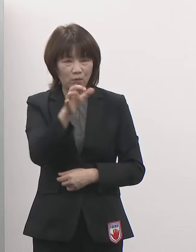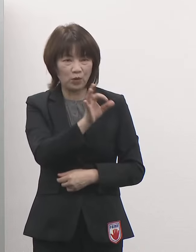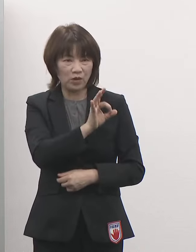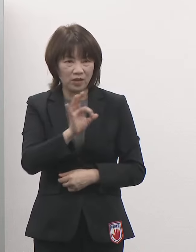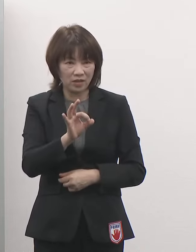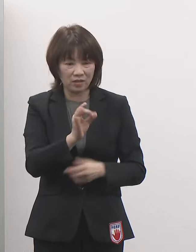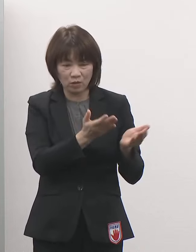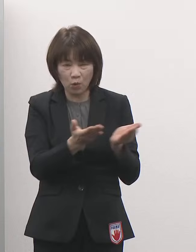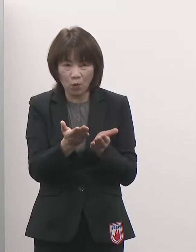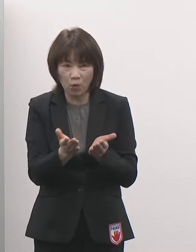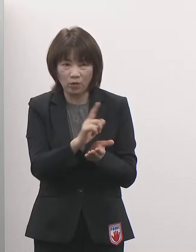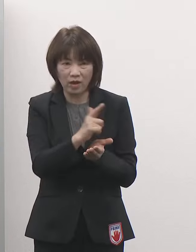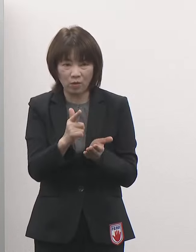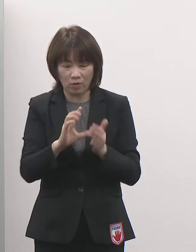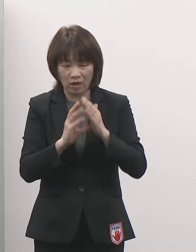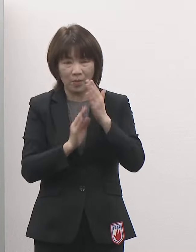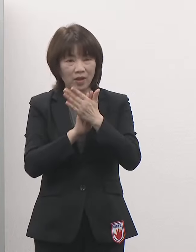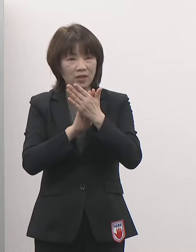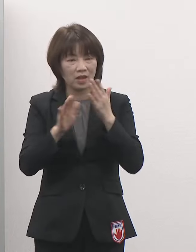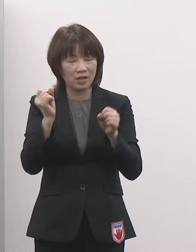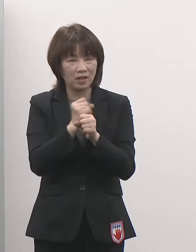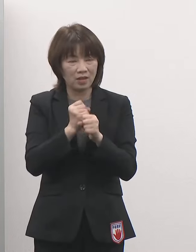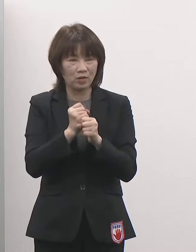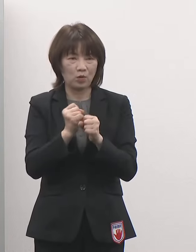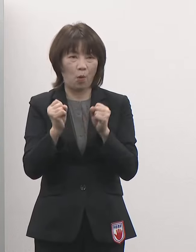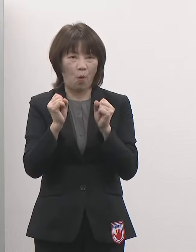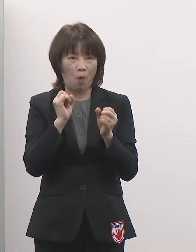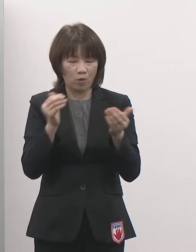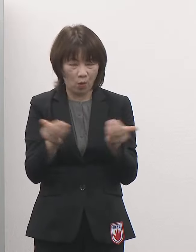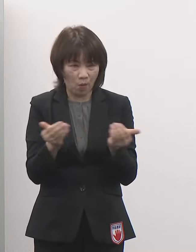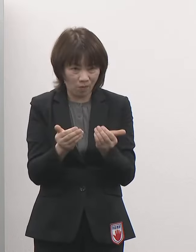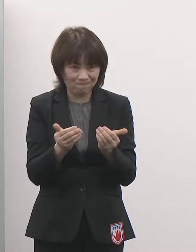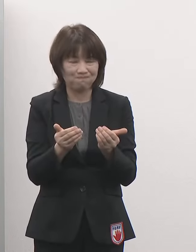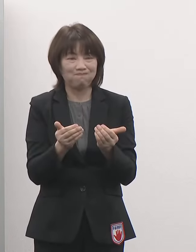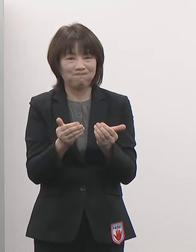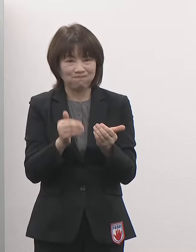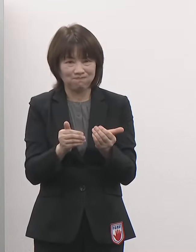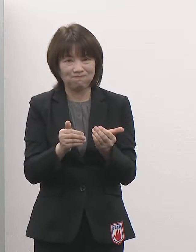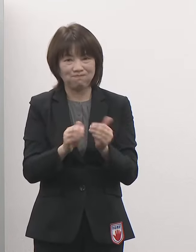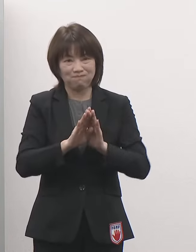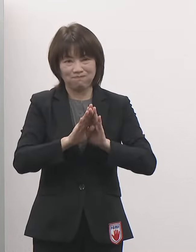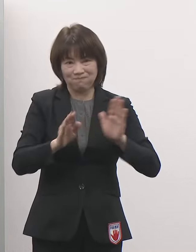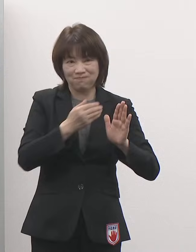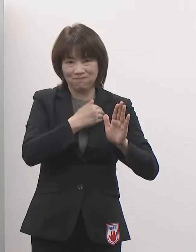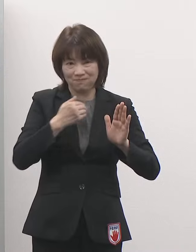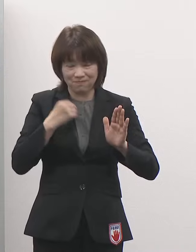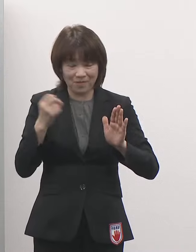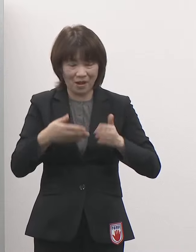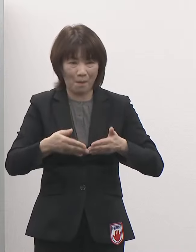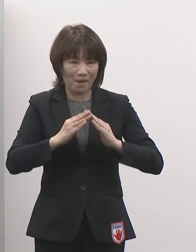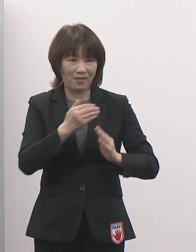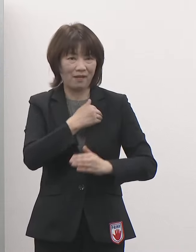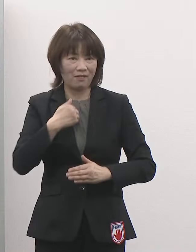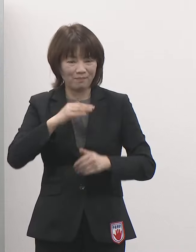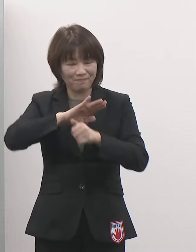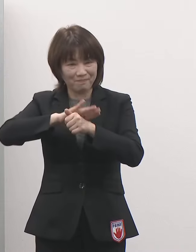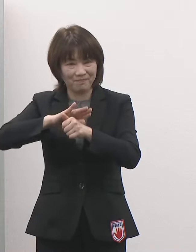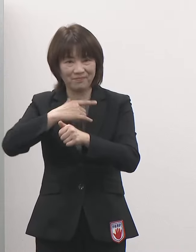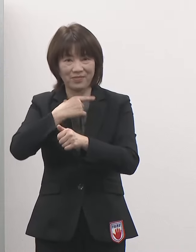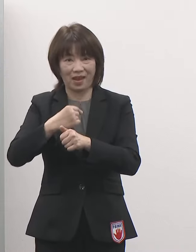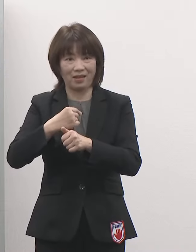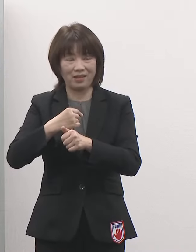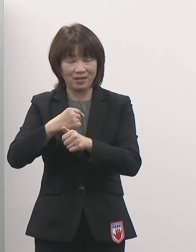本県の製造業の参入支援を行ってまいりたいと思います。まあ、これら3つはですね、まあ、当面安定した成